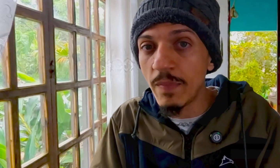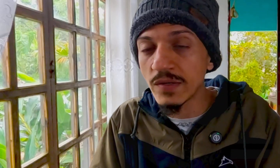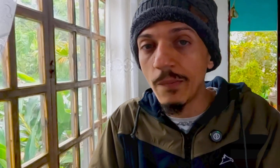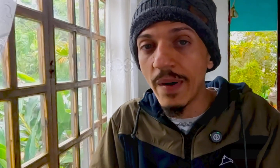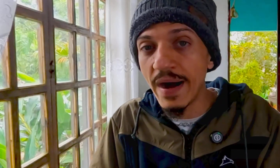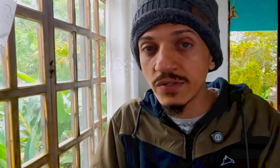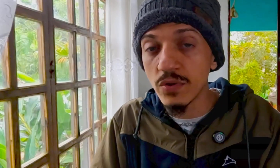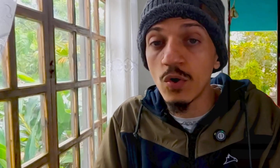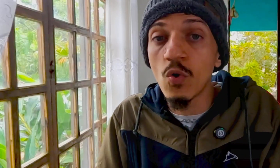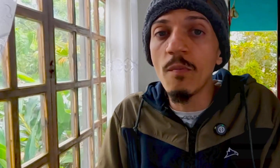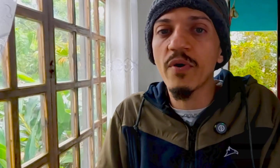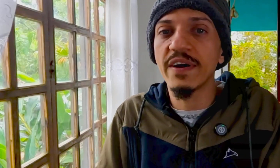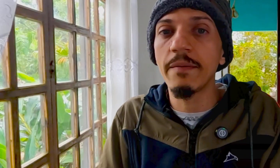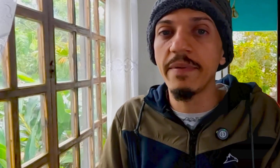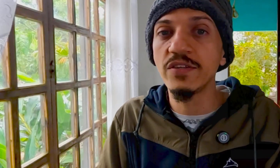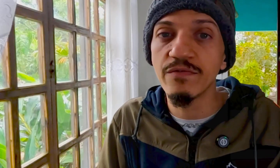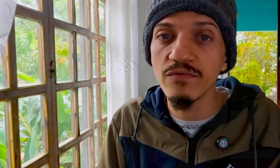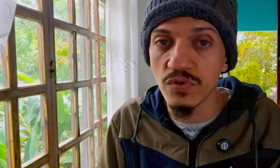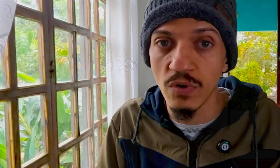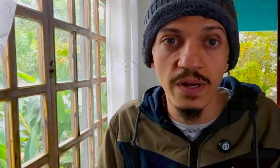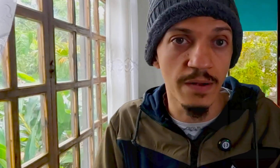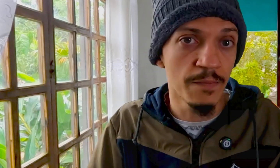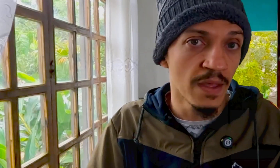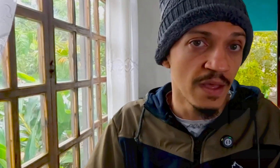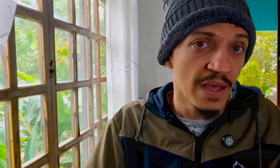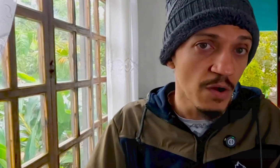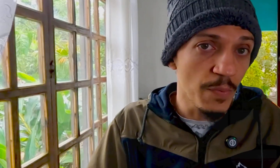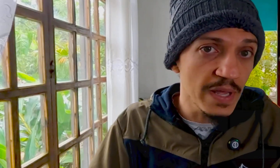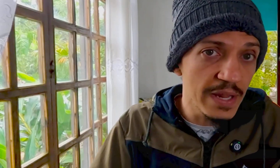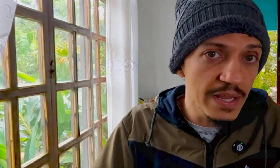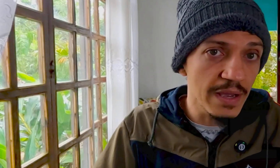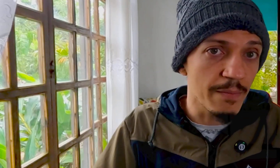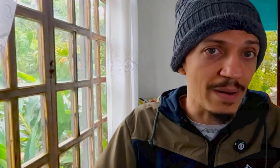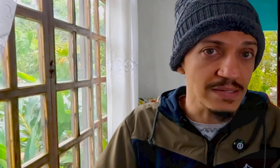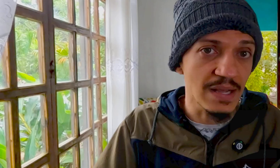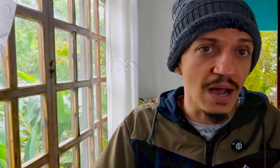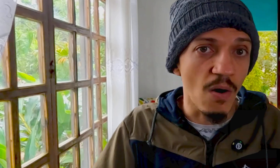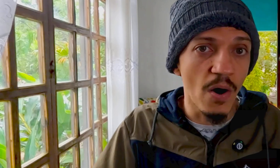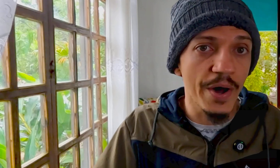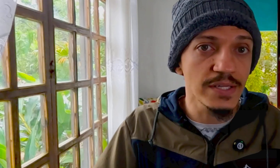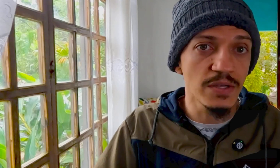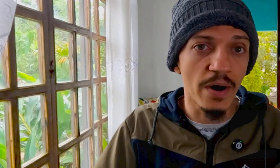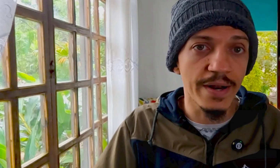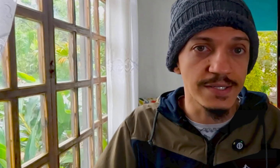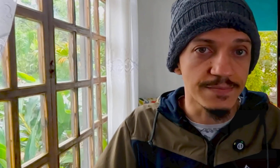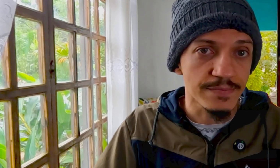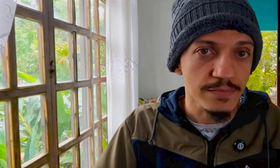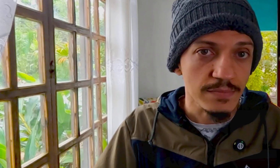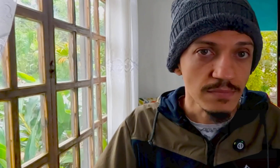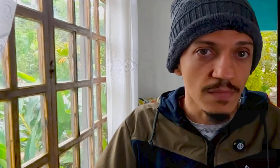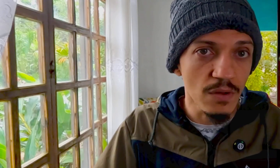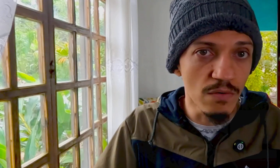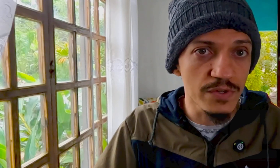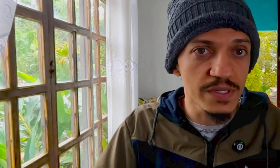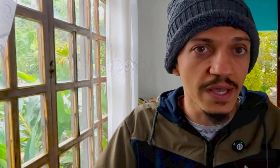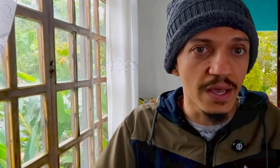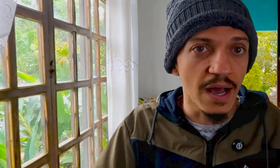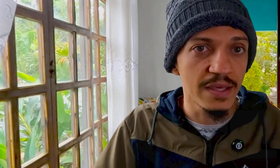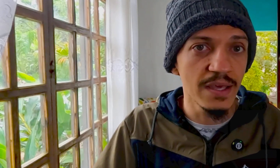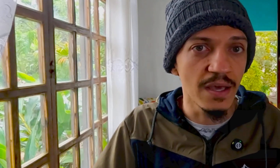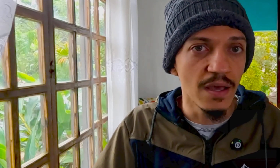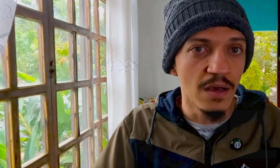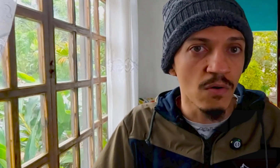siga um passo a passo que comprovadamente funciona. Eu poderia passar horas e horas com